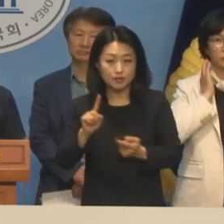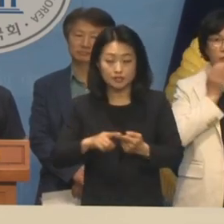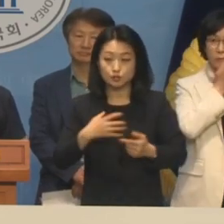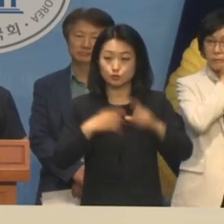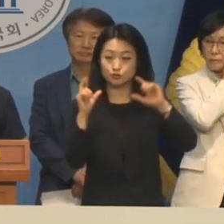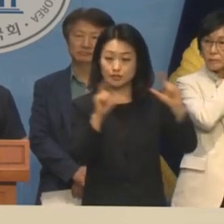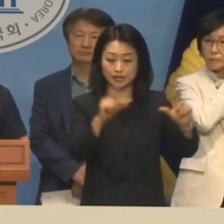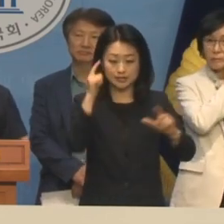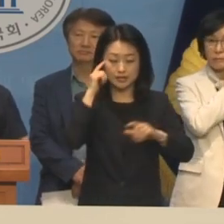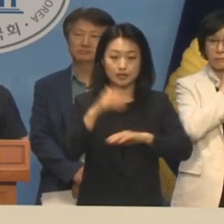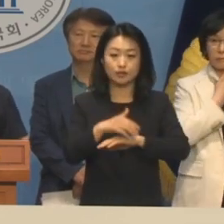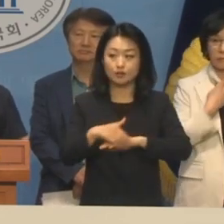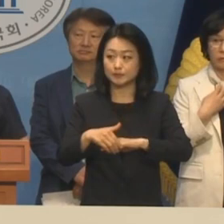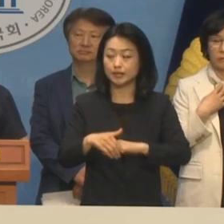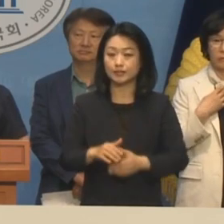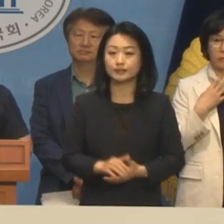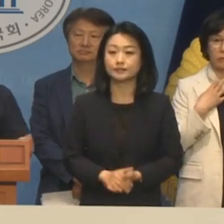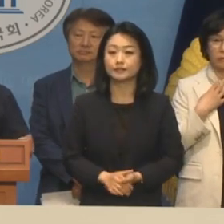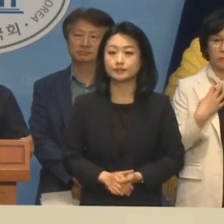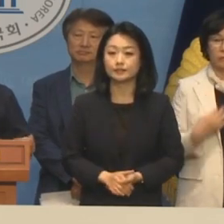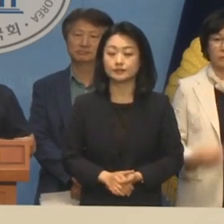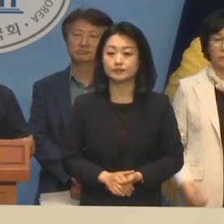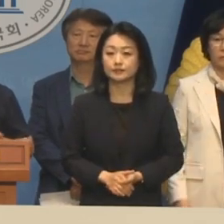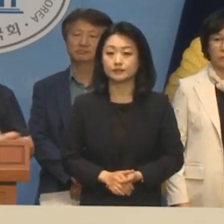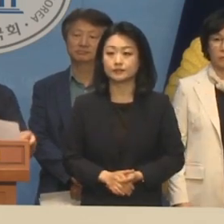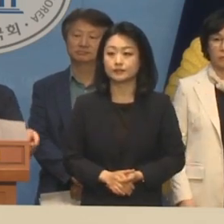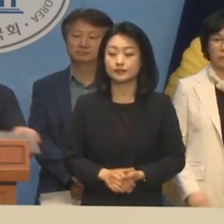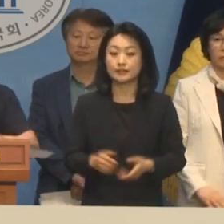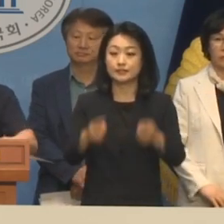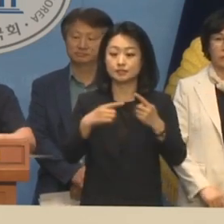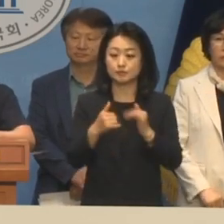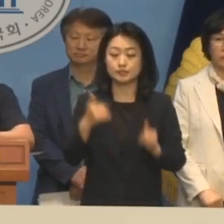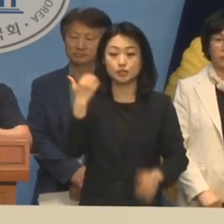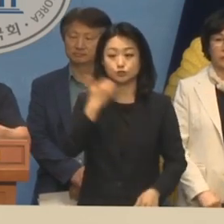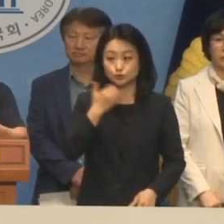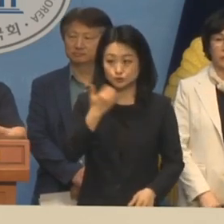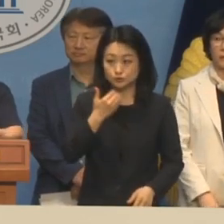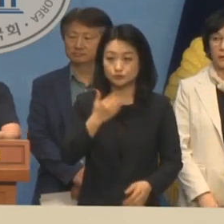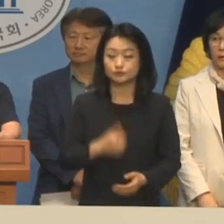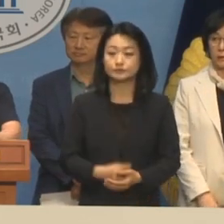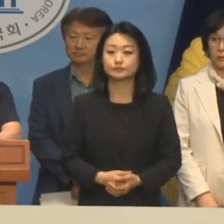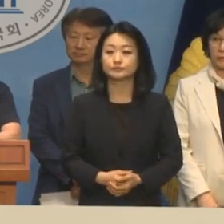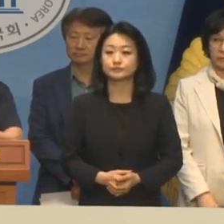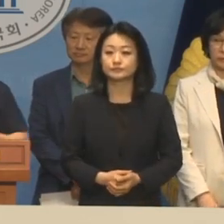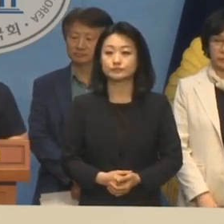위해서 기자회견을 하고자 합니다. 참석자 소개해드리겠습니다.